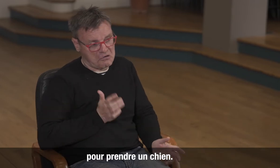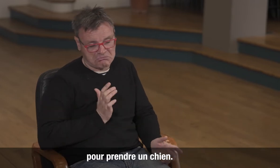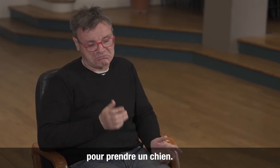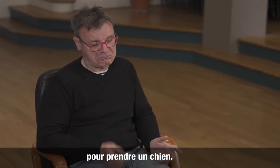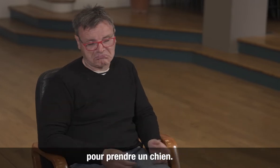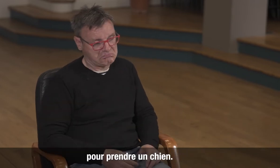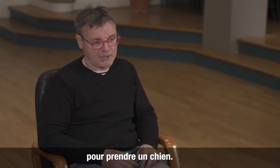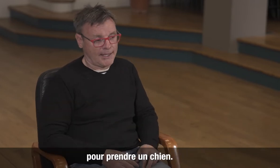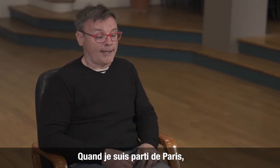prendre un chien.